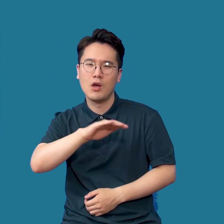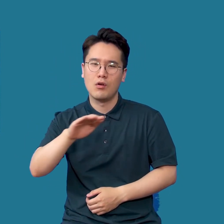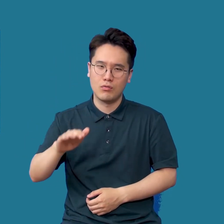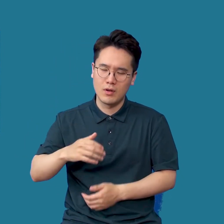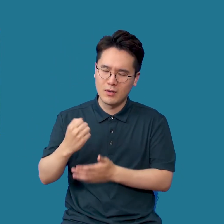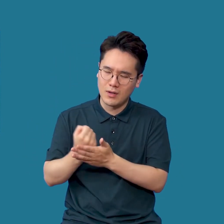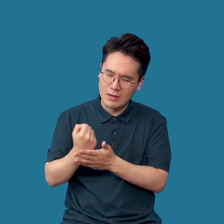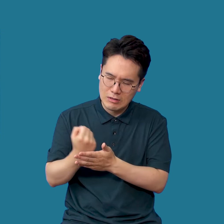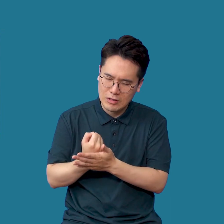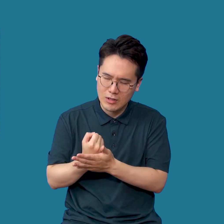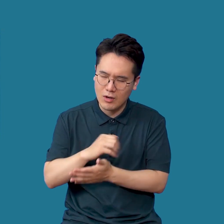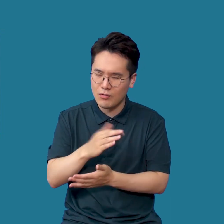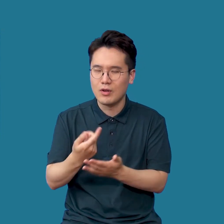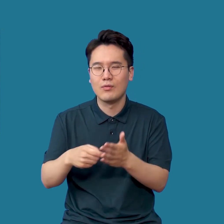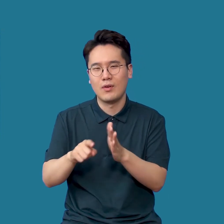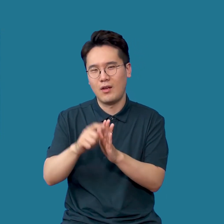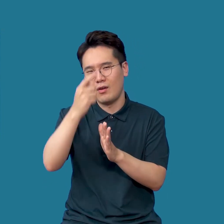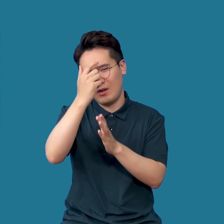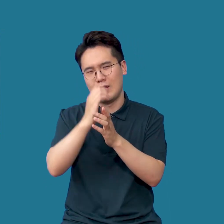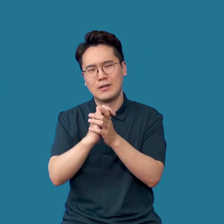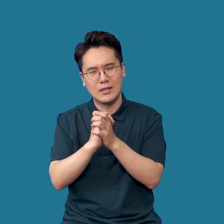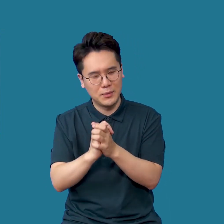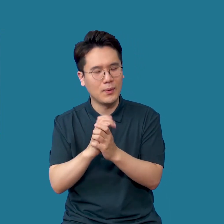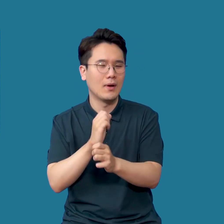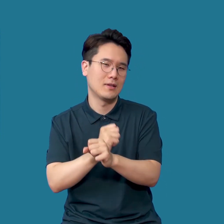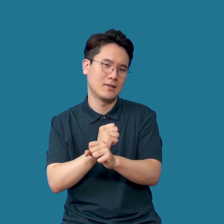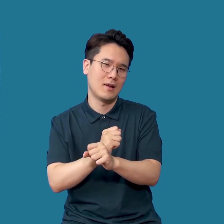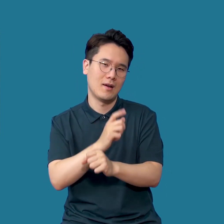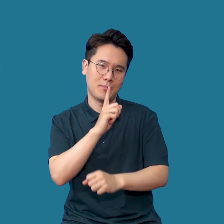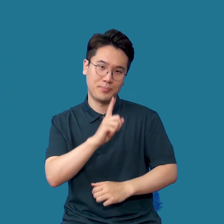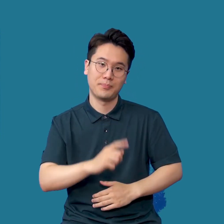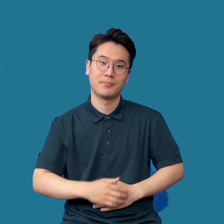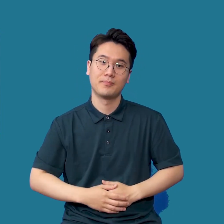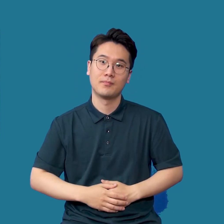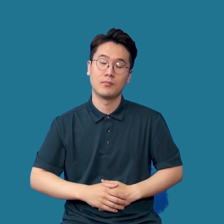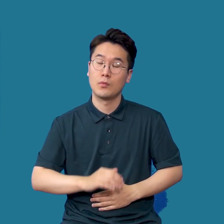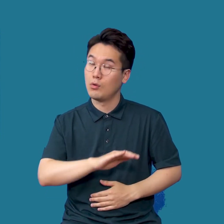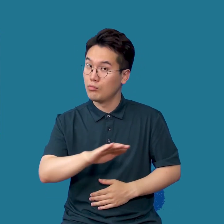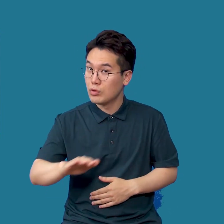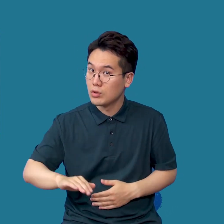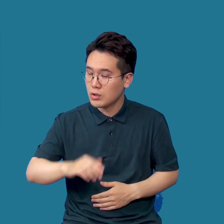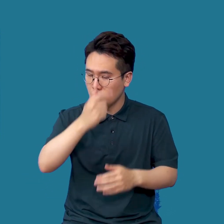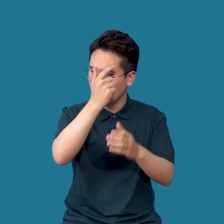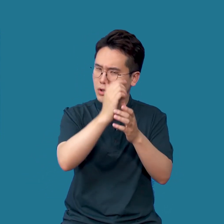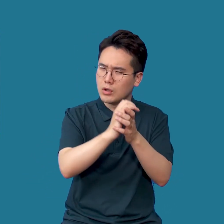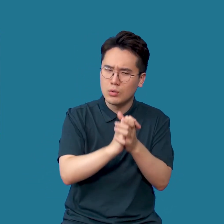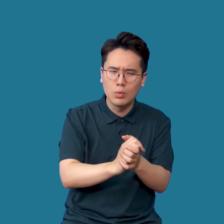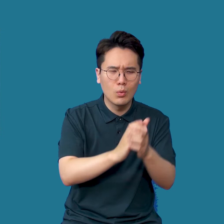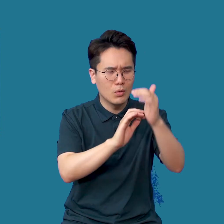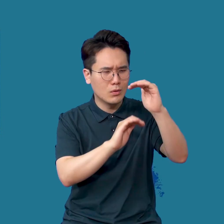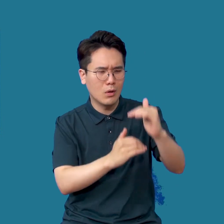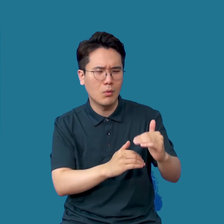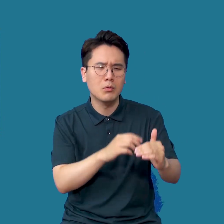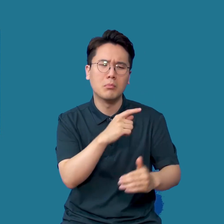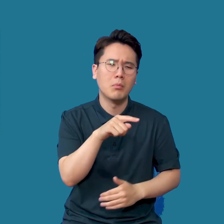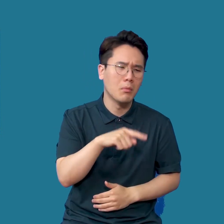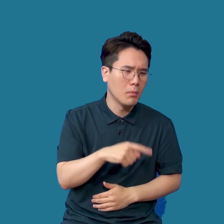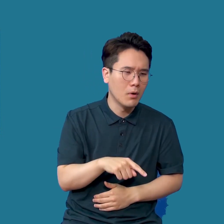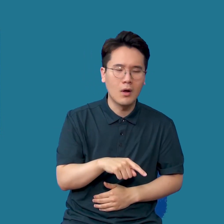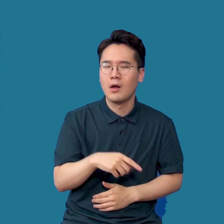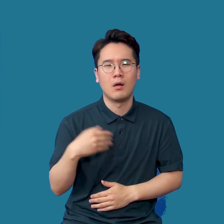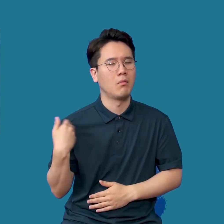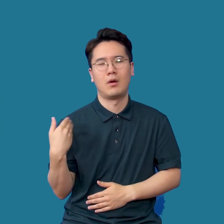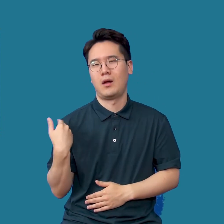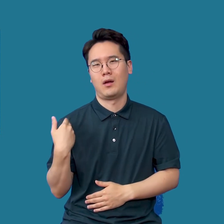위하여 친히 간구하시느니라. 우리는 마땅히 기도할 바를 알지 못하나